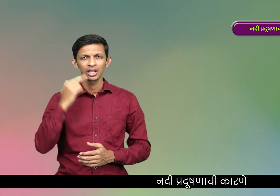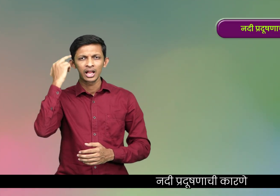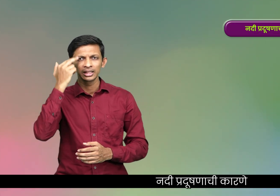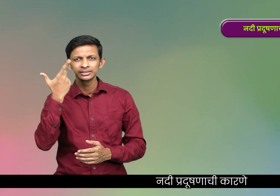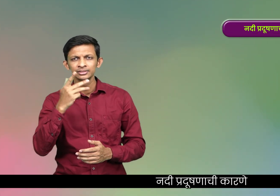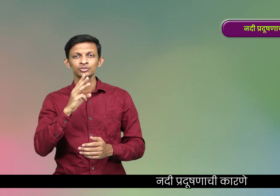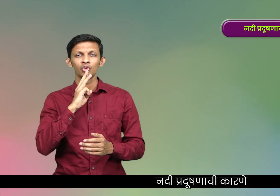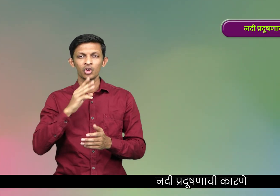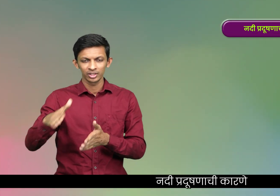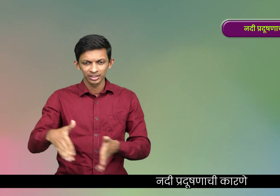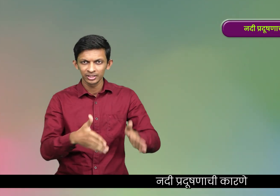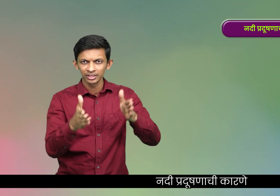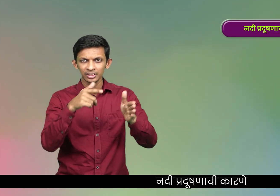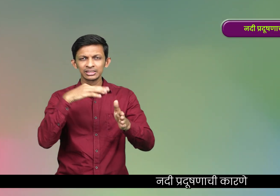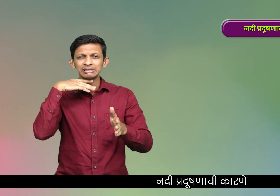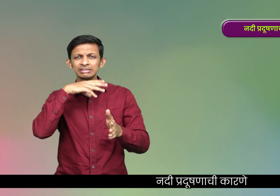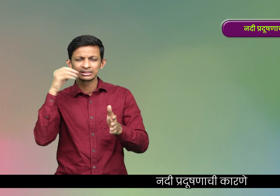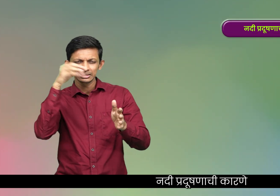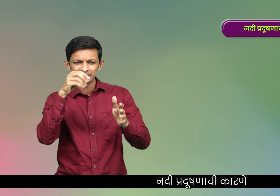नदी प्रदूषणाची कारणं: